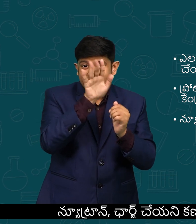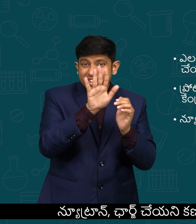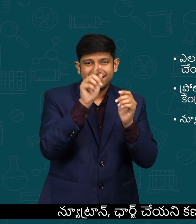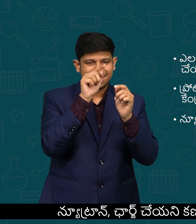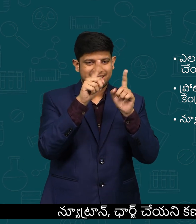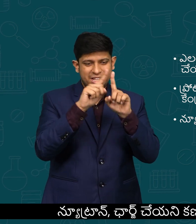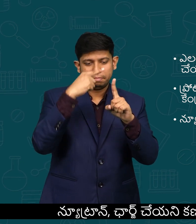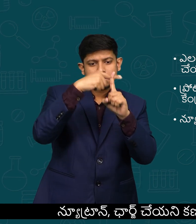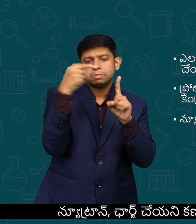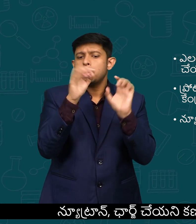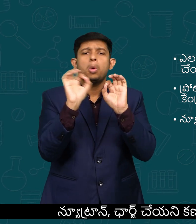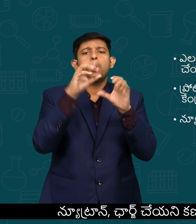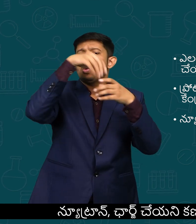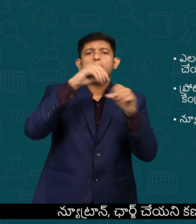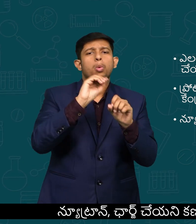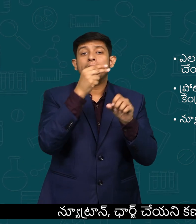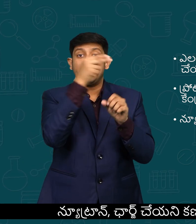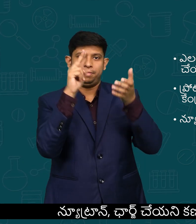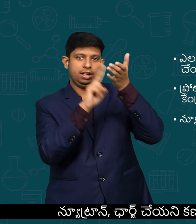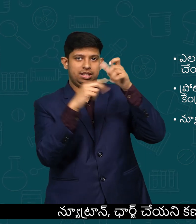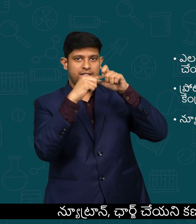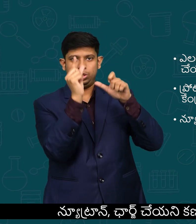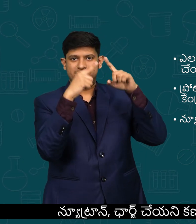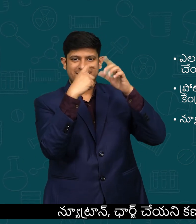కణం, పరమాణు కేంద్రకంలో భాగం.